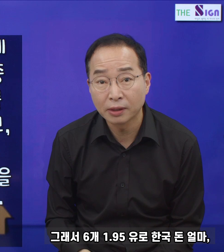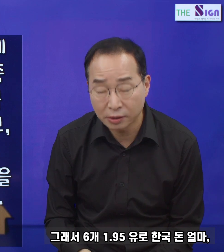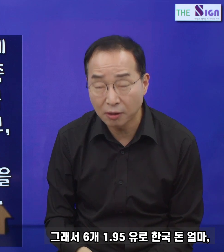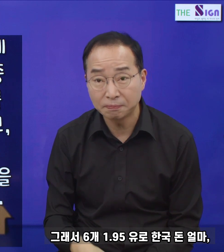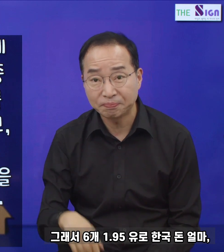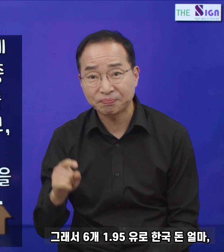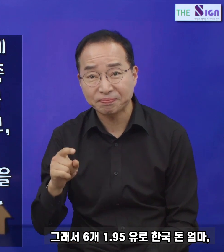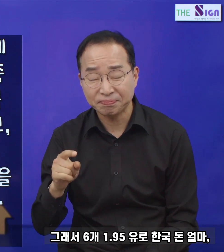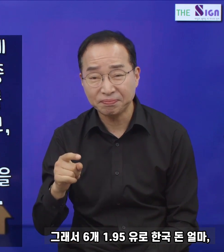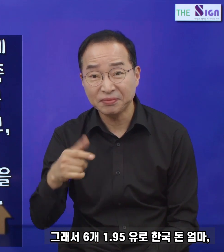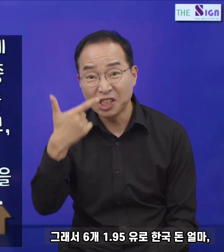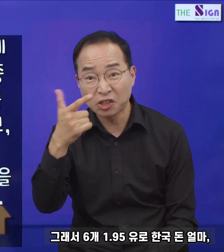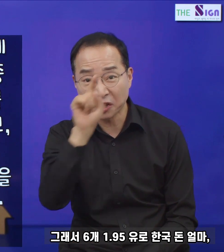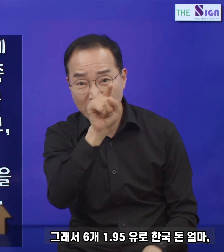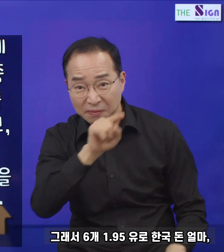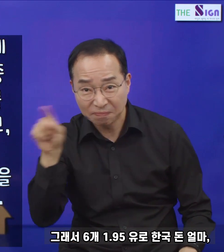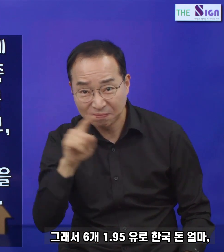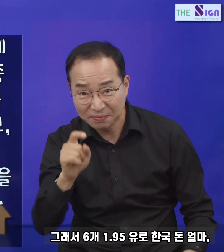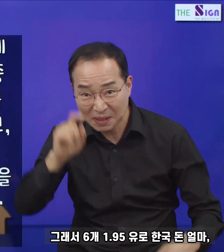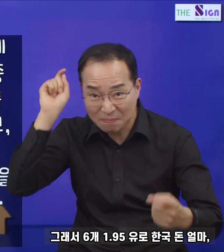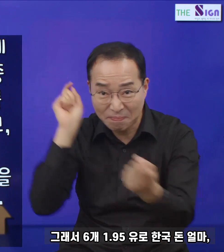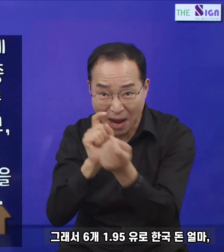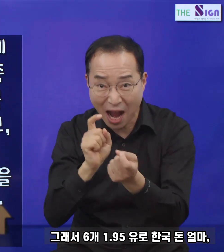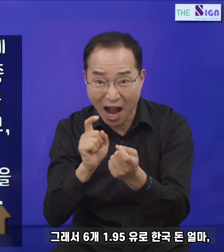그래서 6개